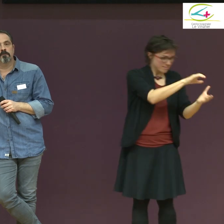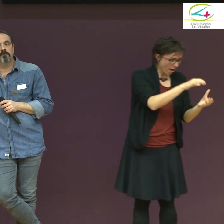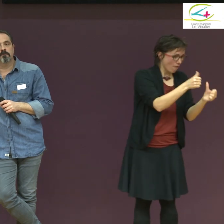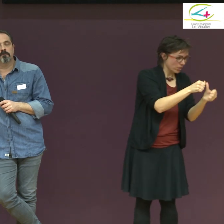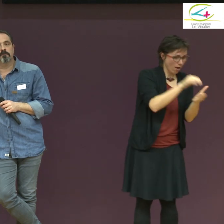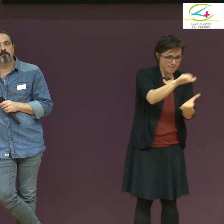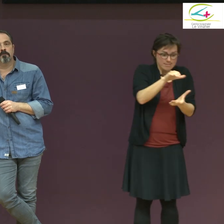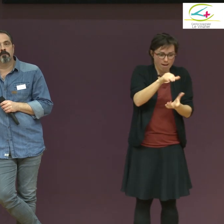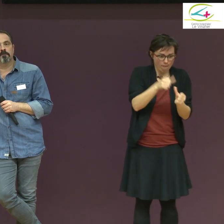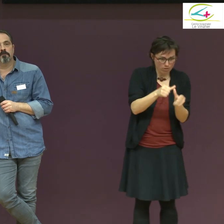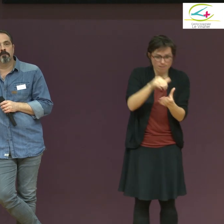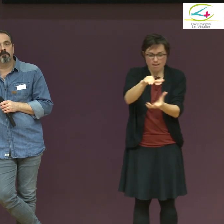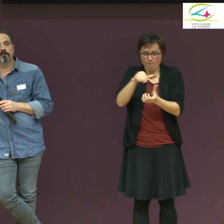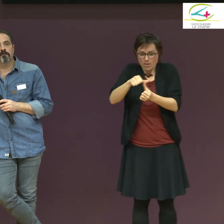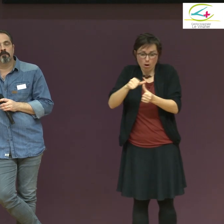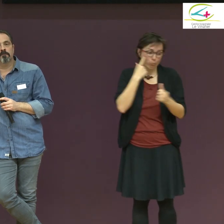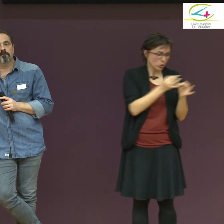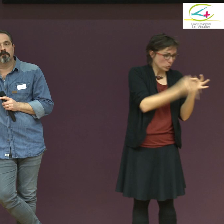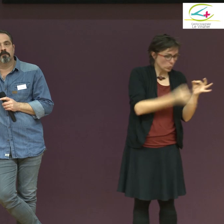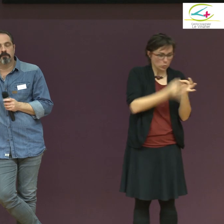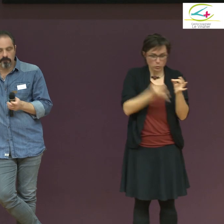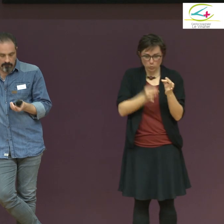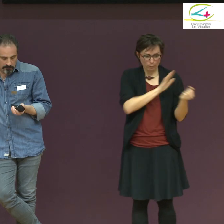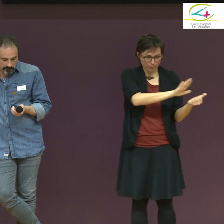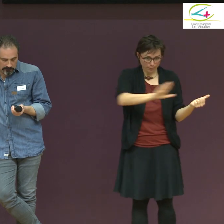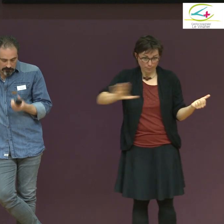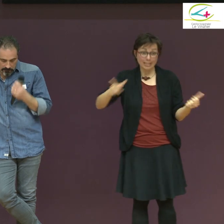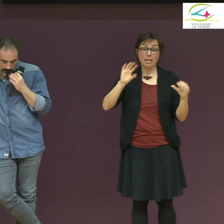essayer de voir quelles sont les souffrances de la personne, et